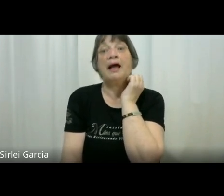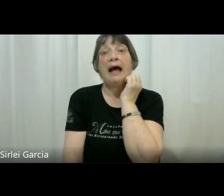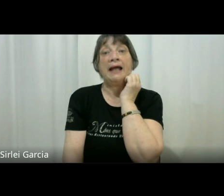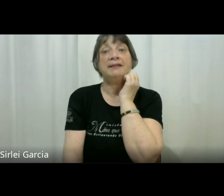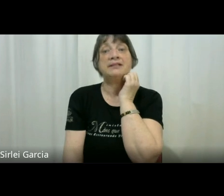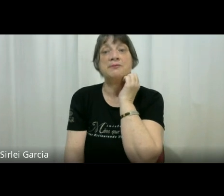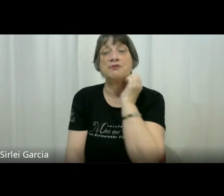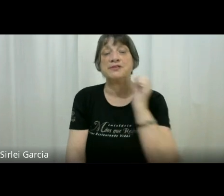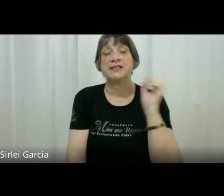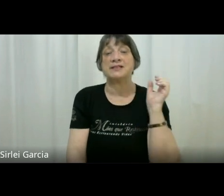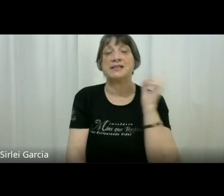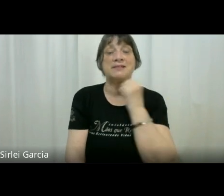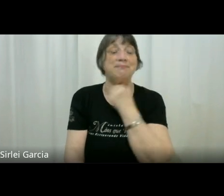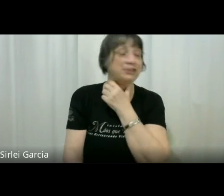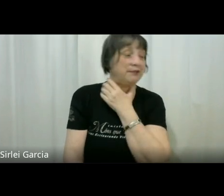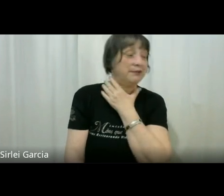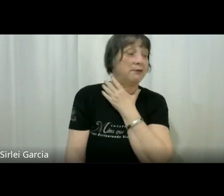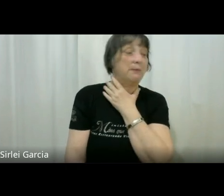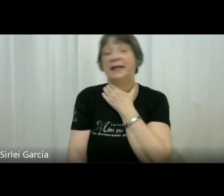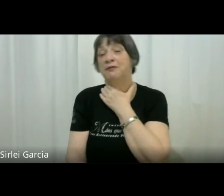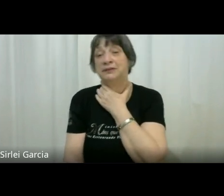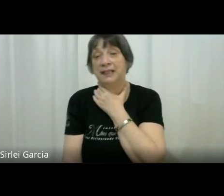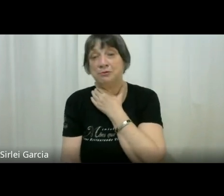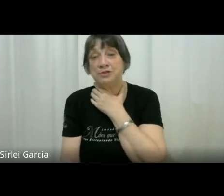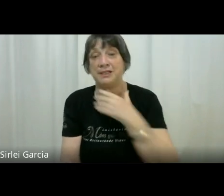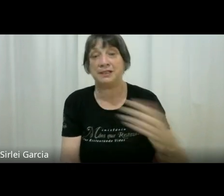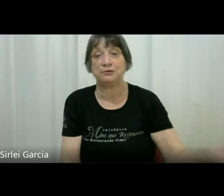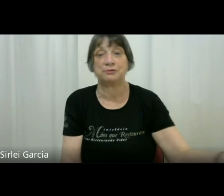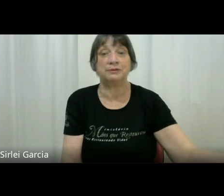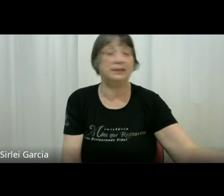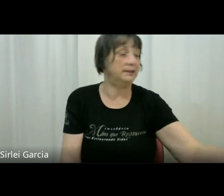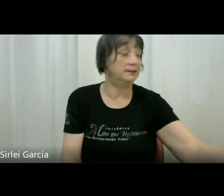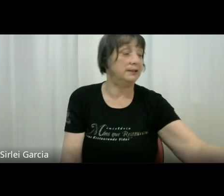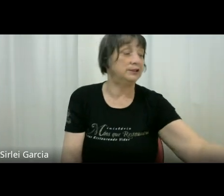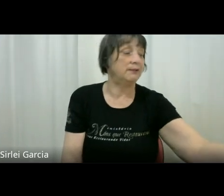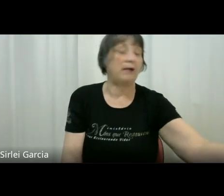Então, aí, digamos que você diz assim, puxa vida, como é que eu vou traduzir isso?